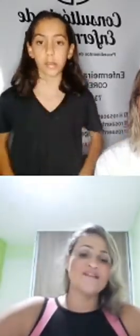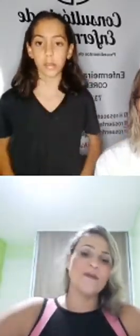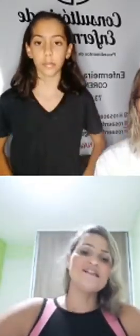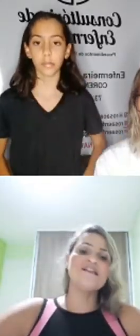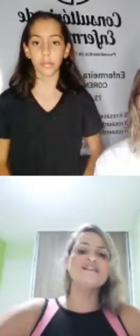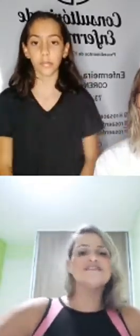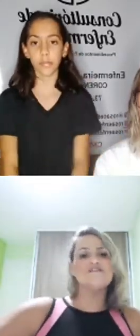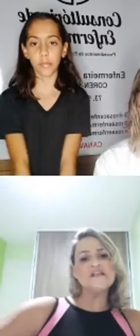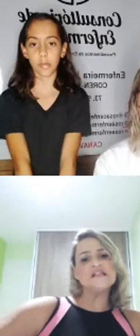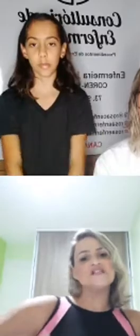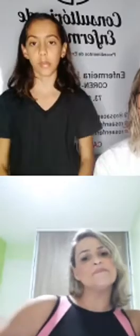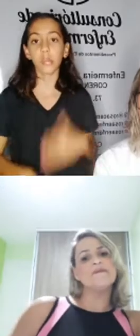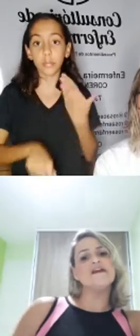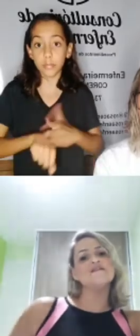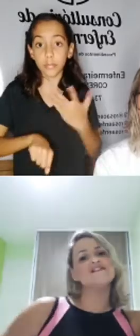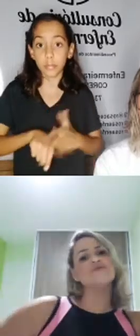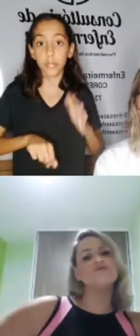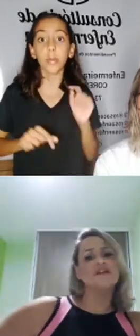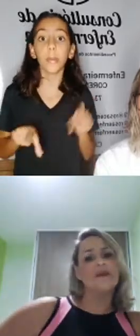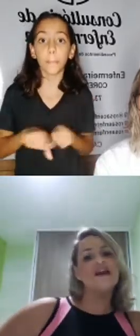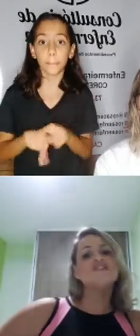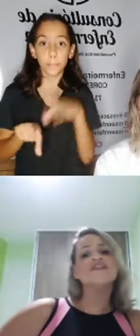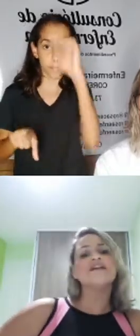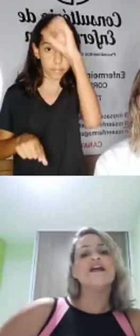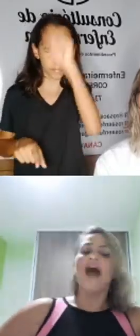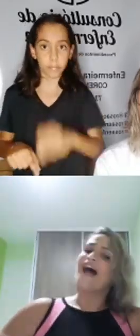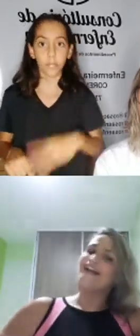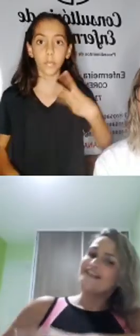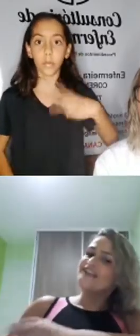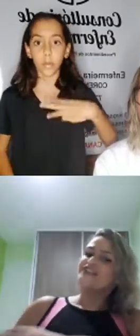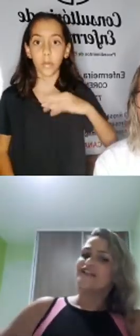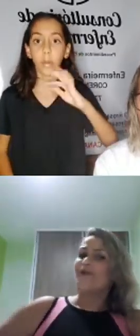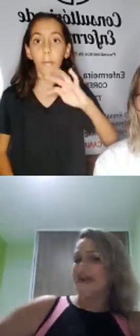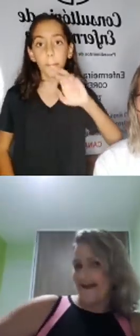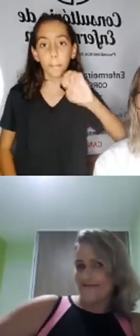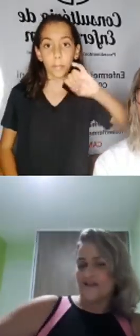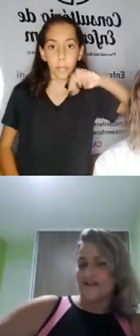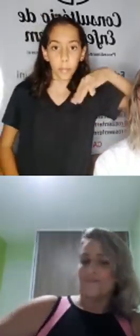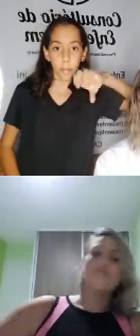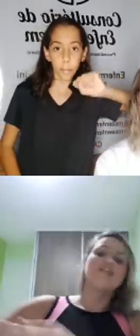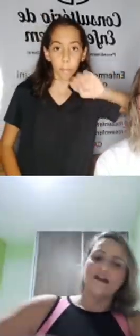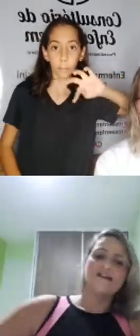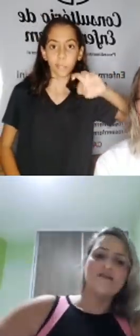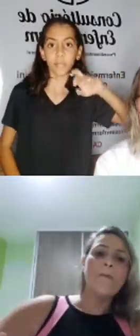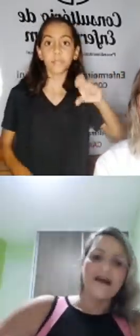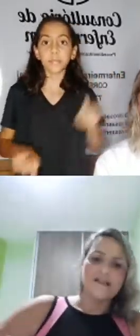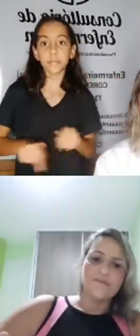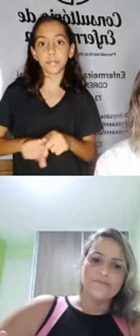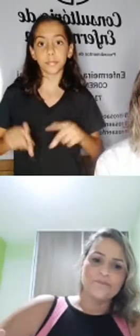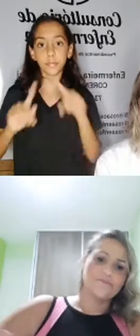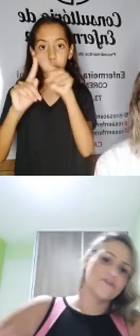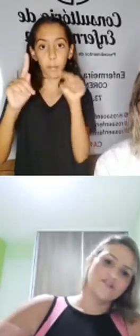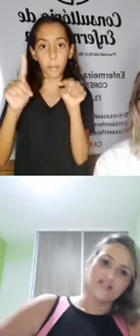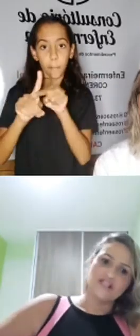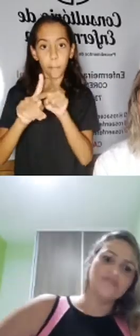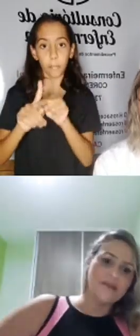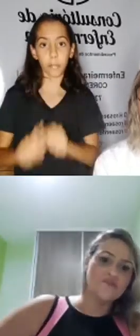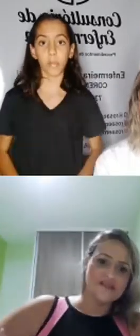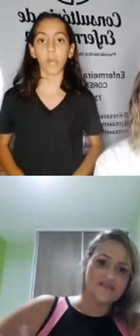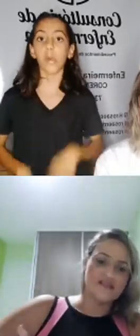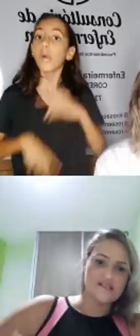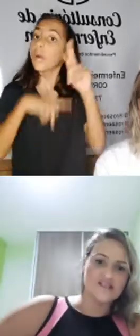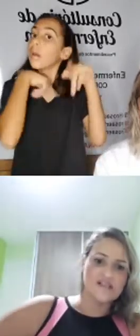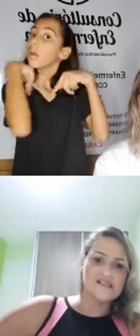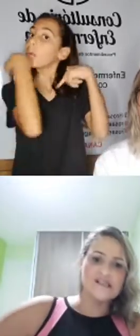as pacientes vindas de primeiro e segundo trimestre ainda estão grávidas e ainda vão parir. Então, a gente não tem